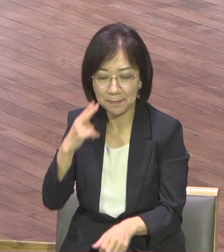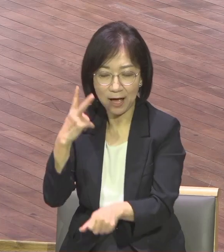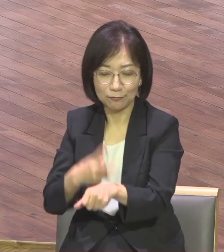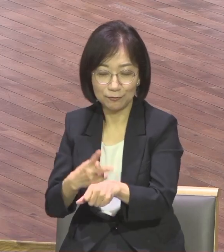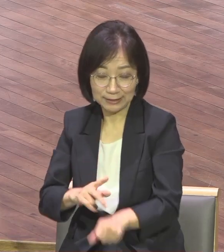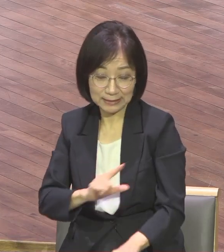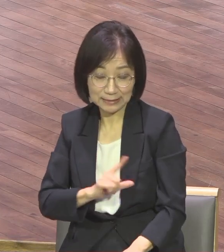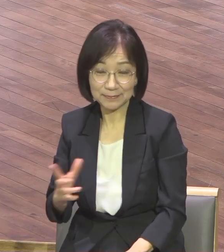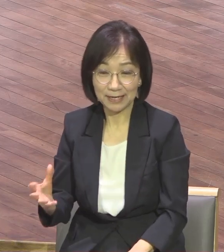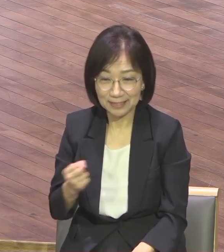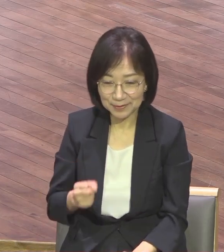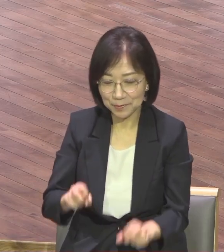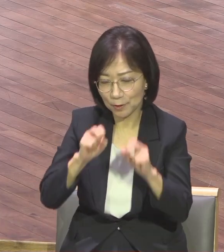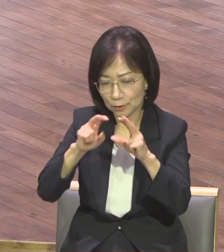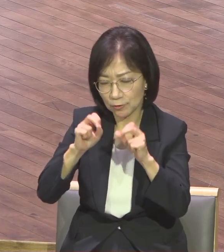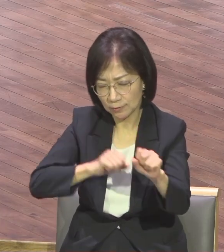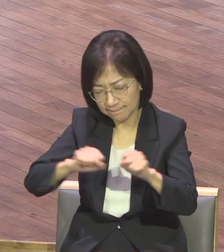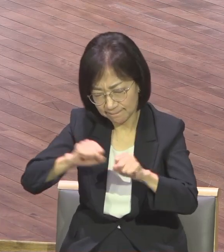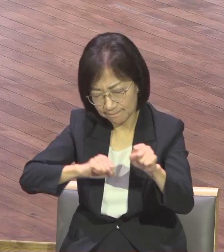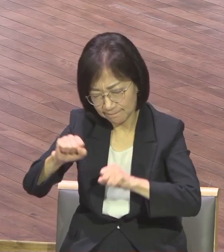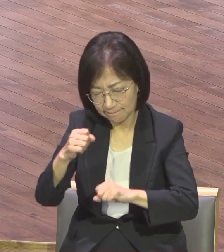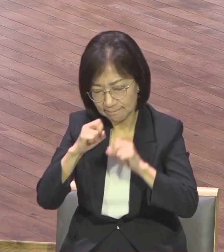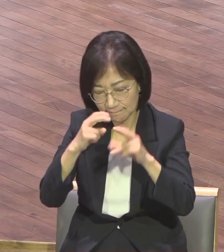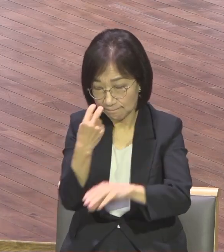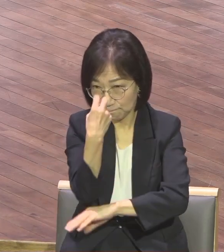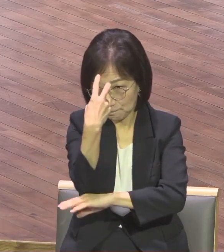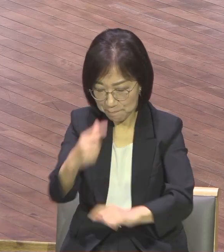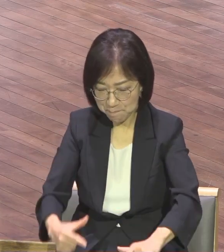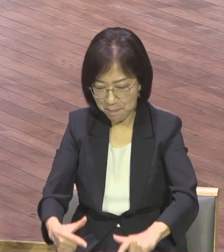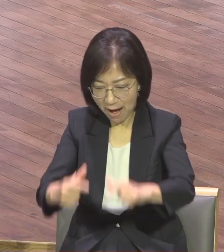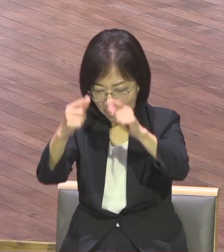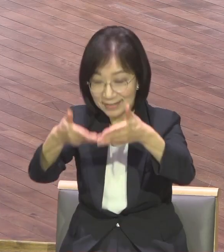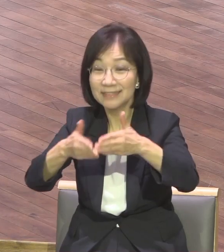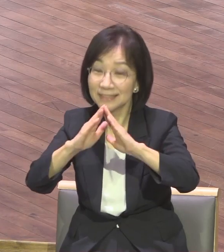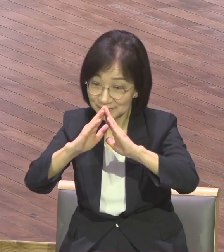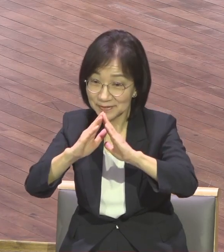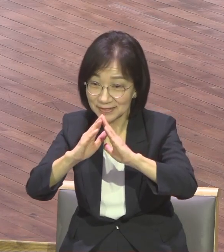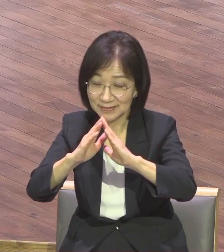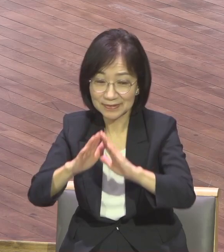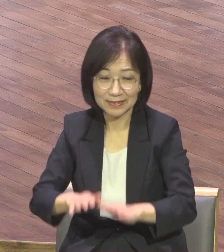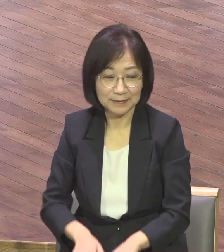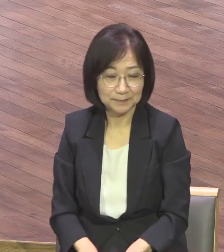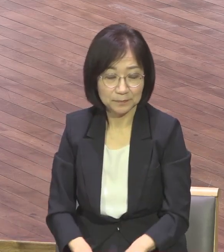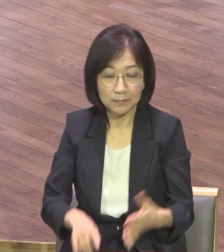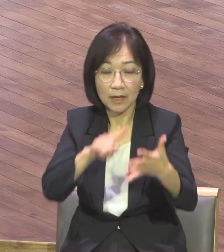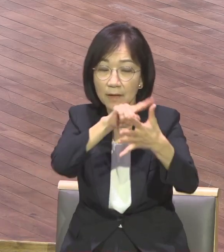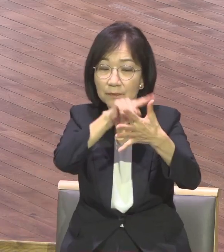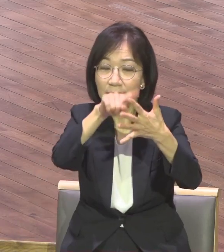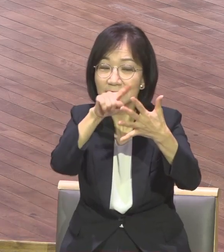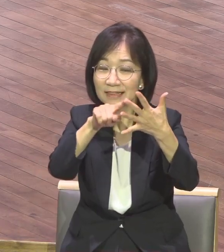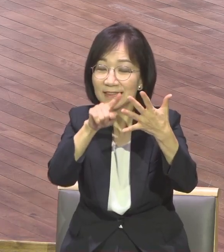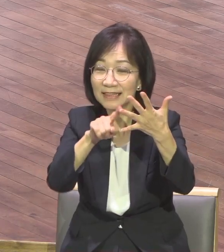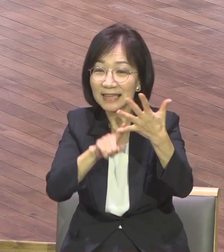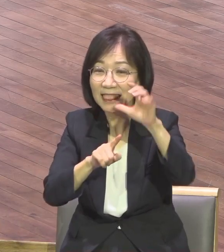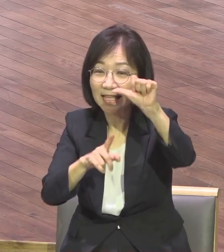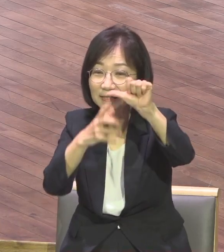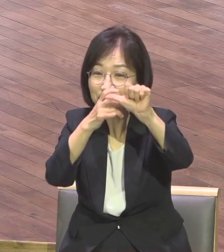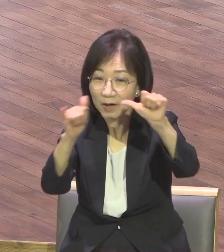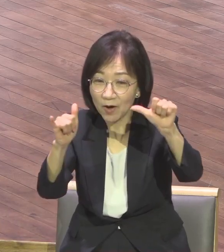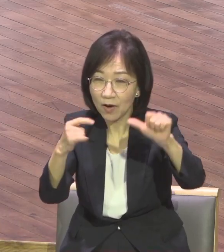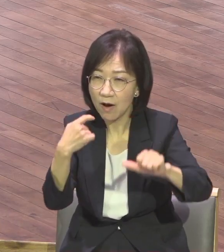바울이 선교 망대를 세워가는 그런 사이였습니다. 이렇게 바울팀의 구성원들은 인종